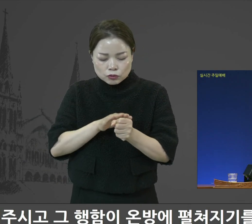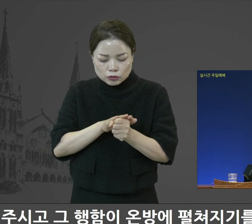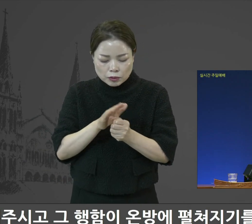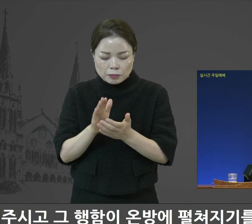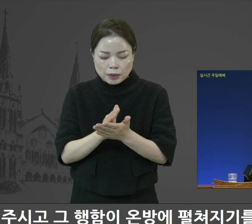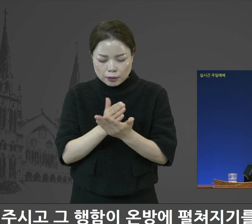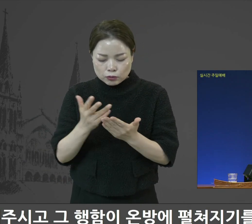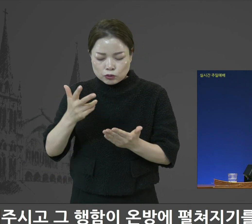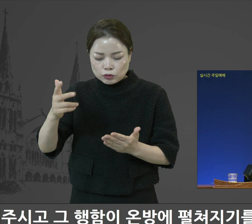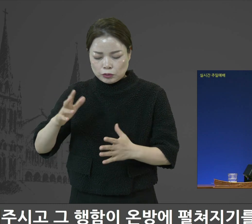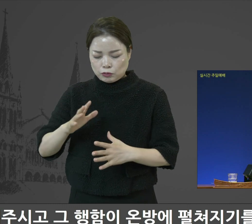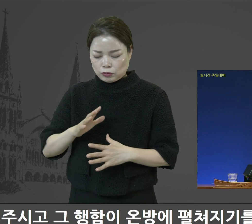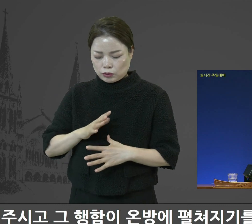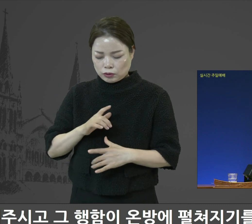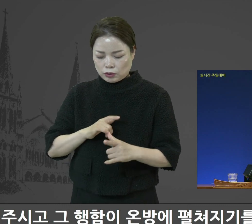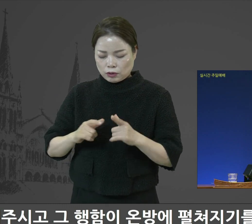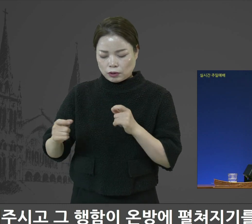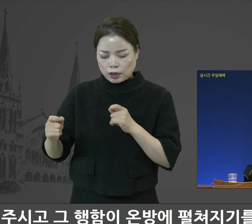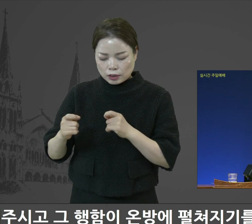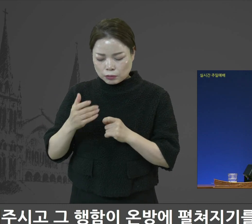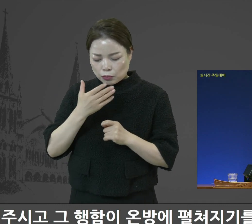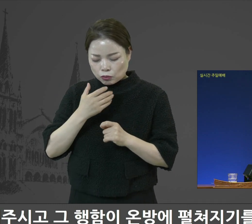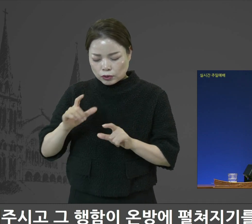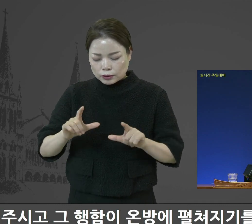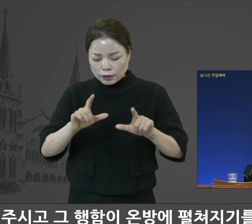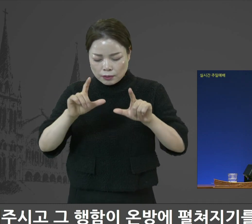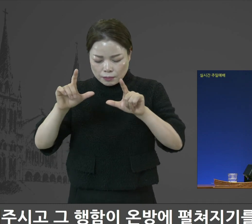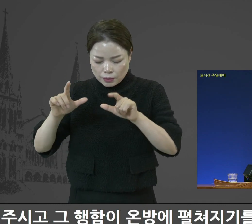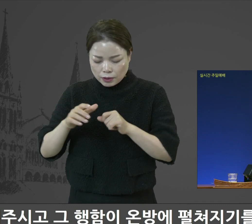주시고 주님을 두려워하여 더 가까이 가는 복된 삶 살 수